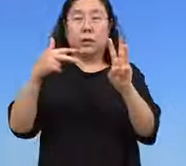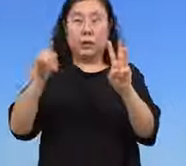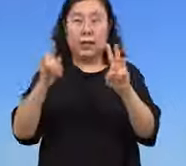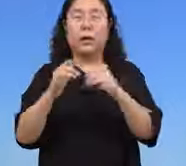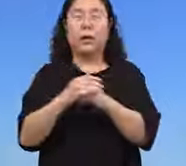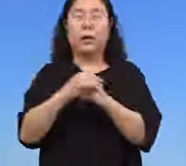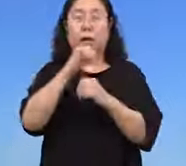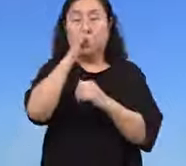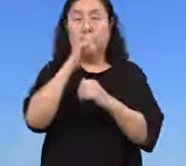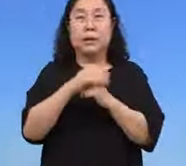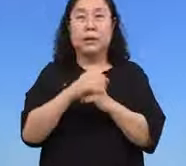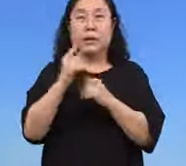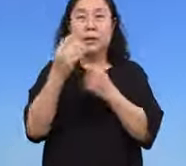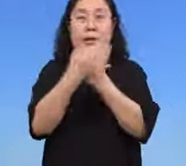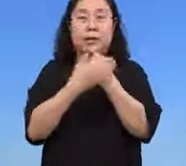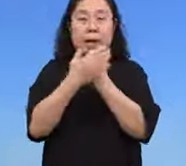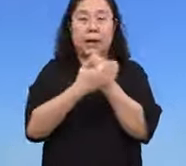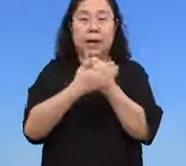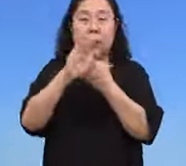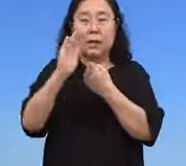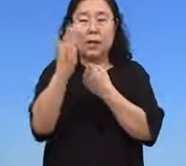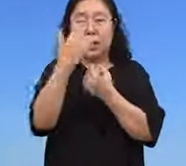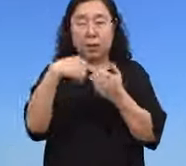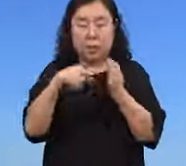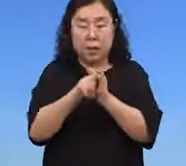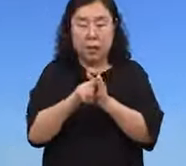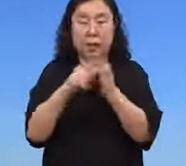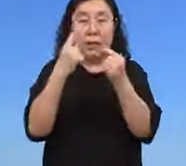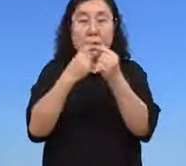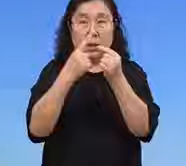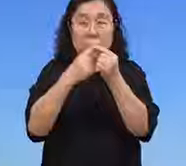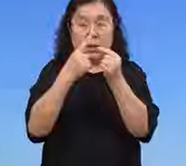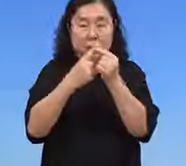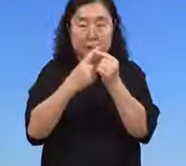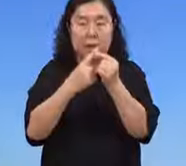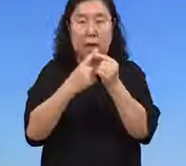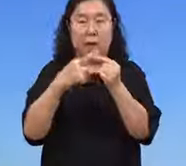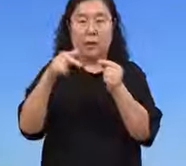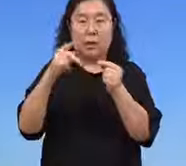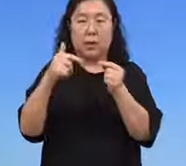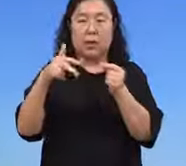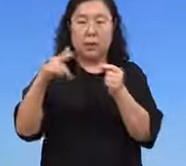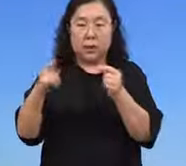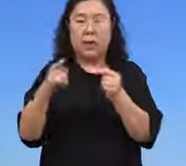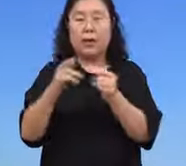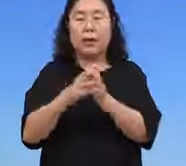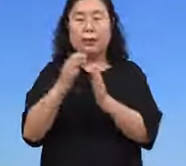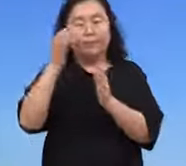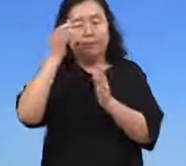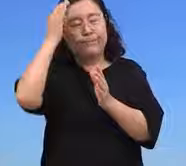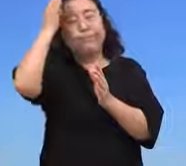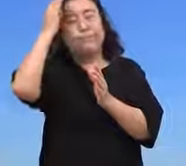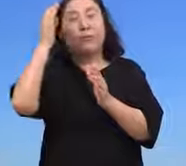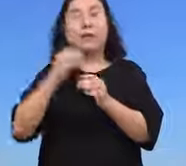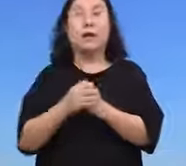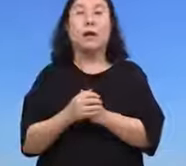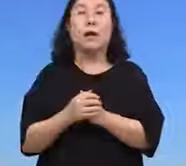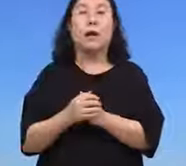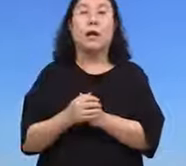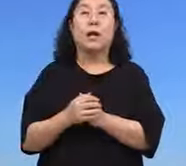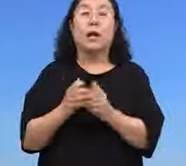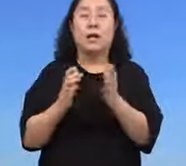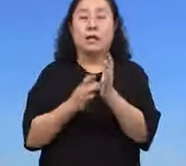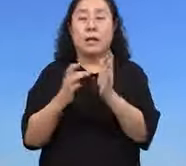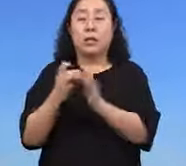3가지 전제가 있는데요, 이것이 은혜가 되기 위해서는 여기서 첫 번째 전제를 깨달아야 됩니다. 그게 뭐냐 하니까